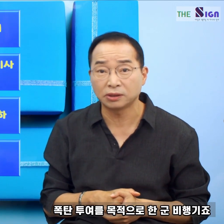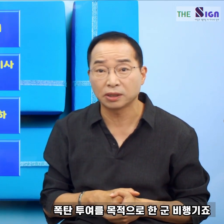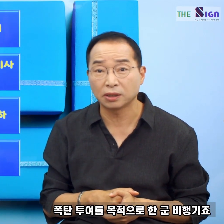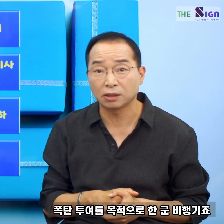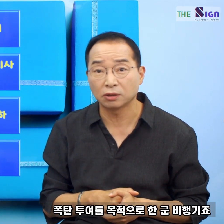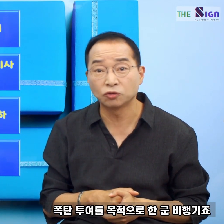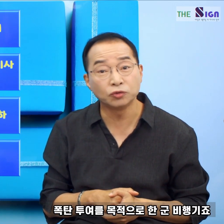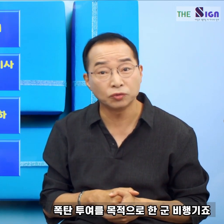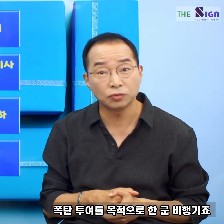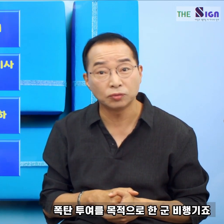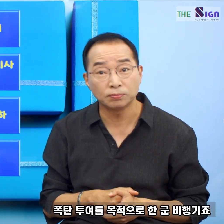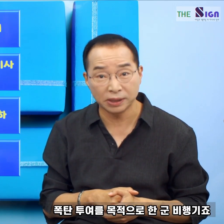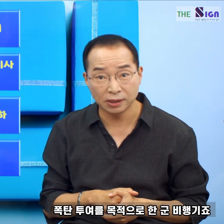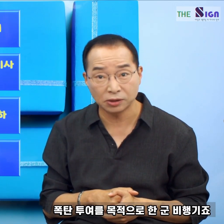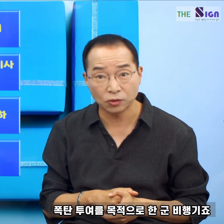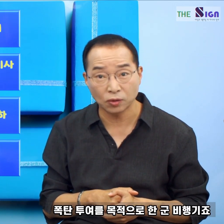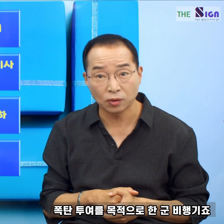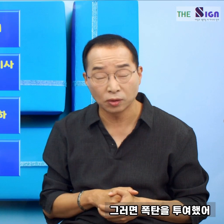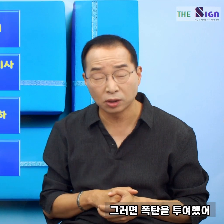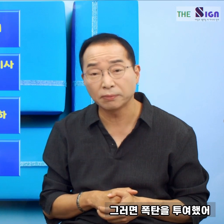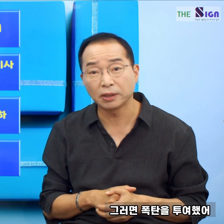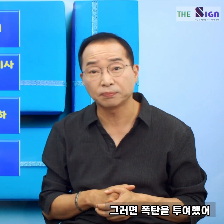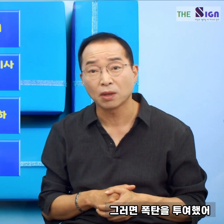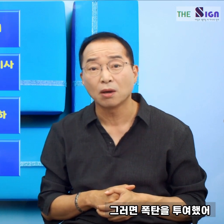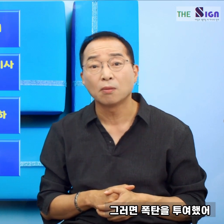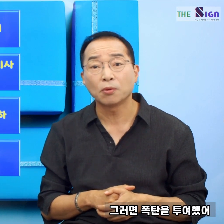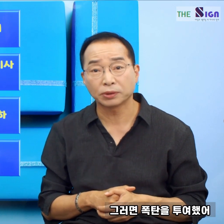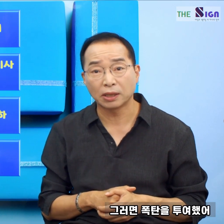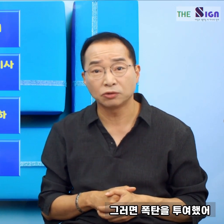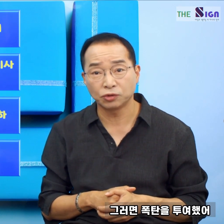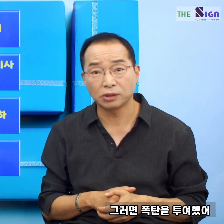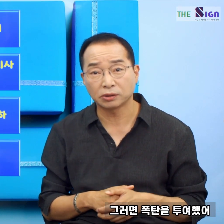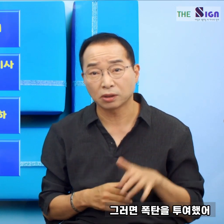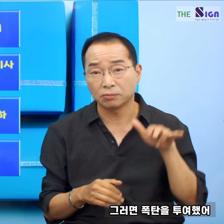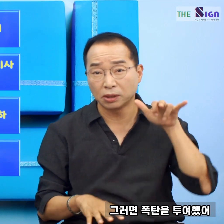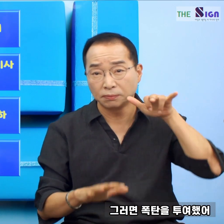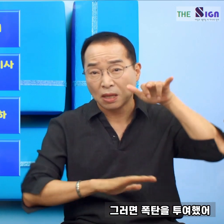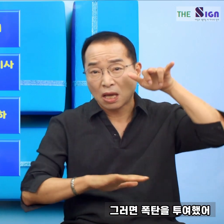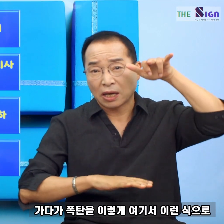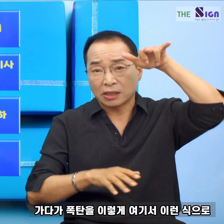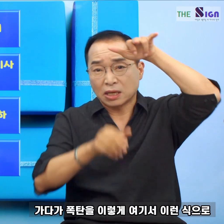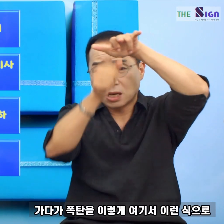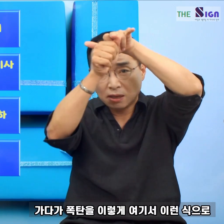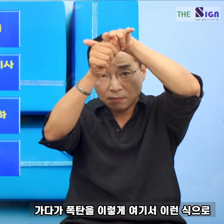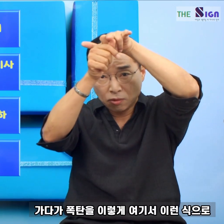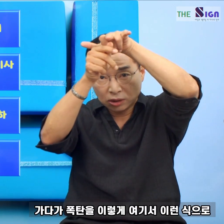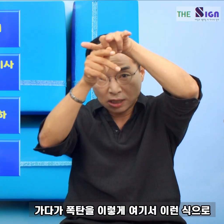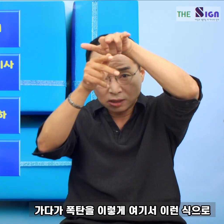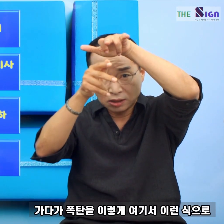이제 군 비행기죠. 그러면 폭탄을 투여했어. 그러면 가다가 폭탄을 이렇게